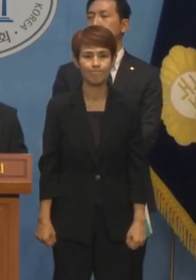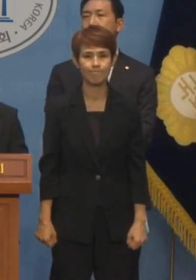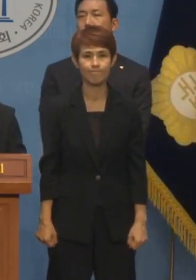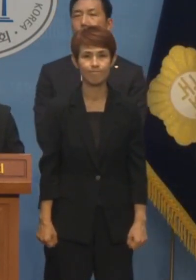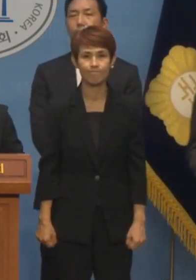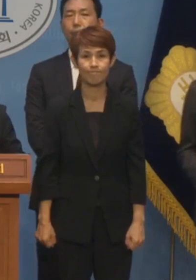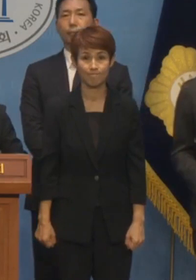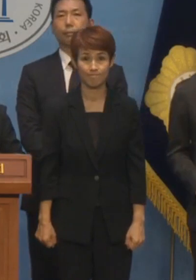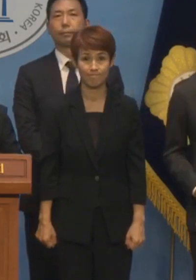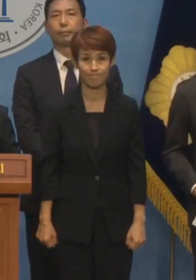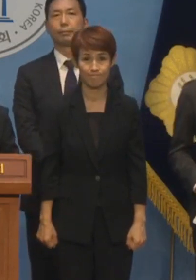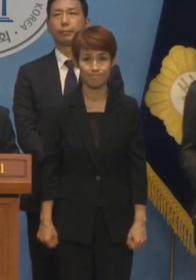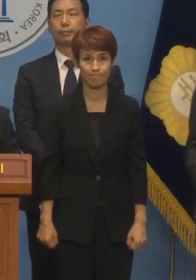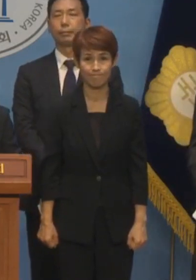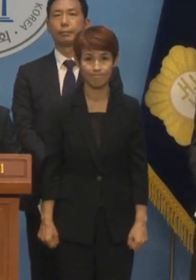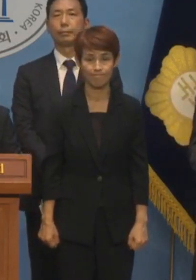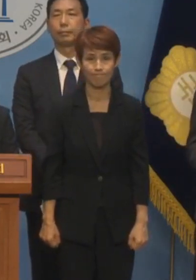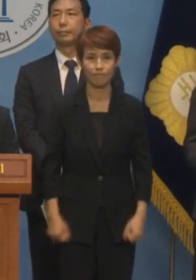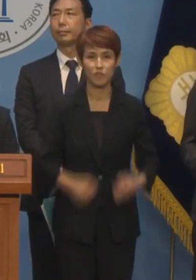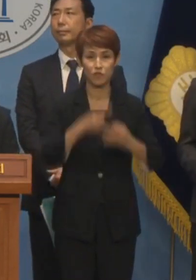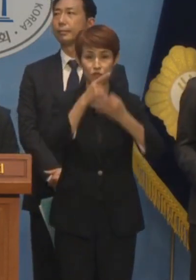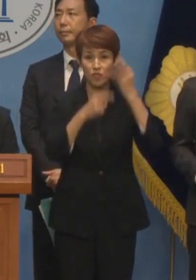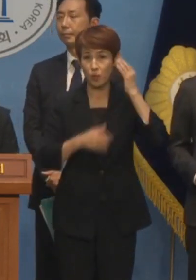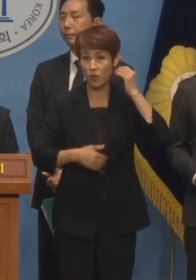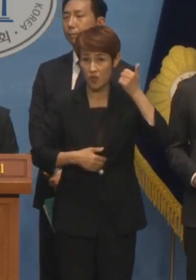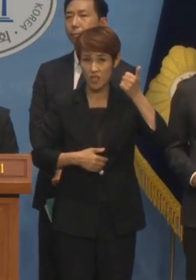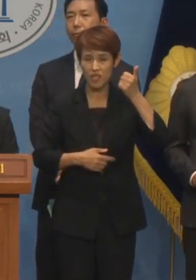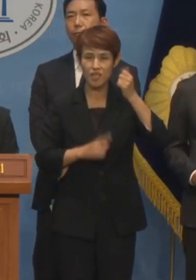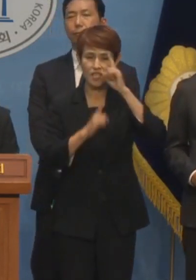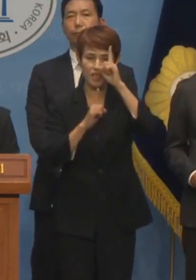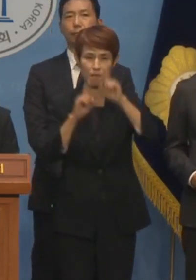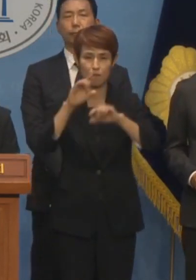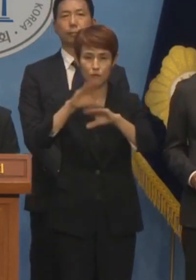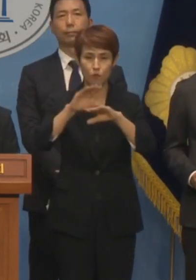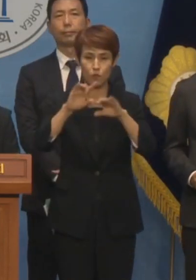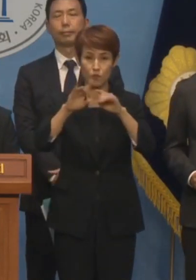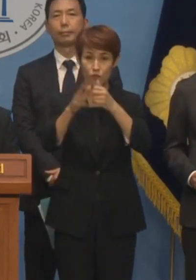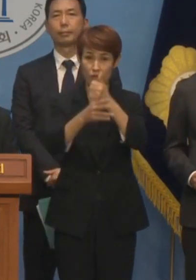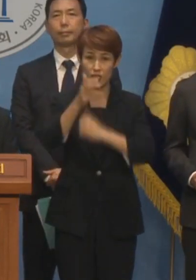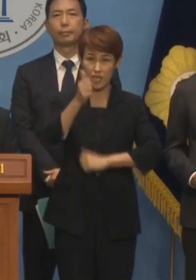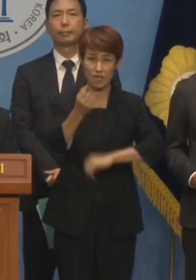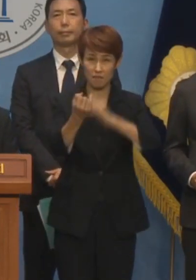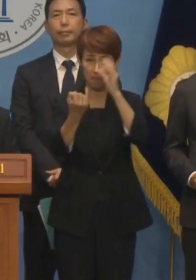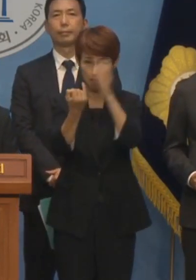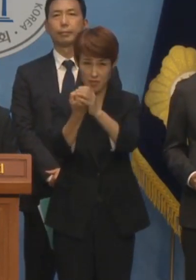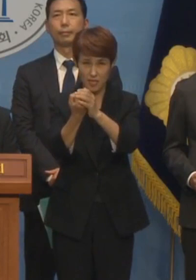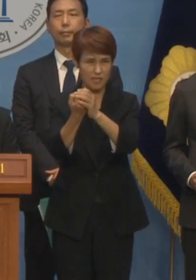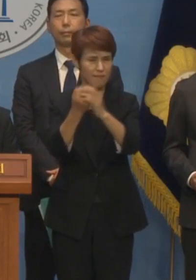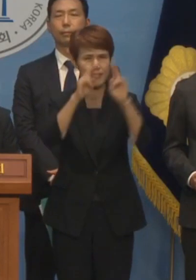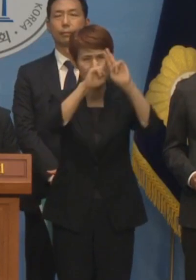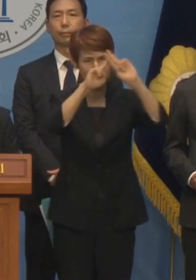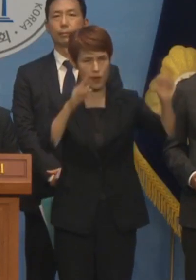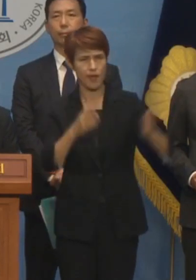네, 이상으로 윤석열 대통령 이진숙 방송통신위원장 지명을